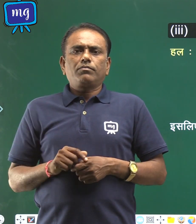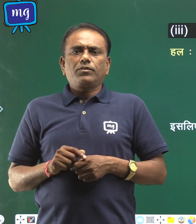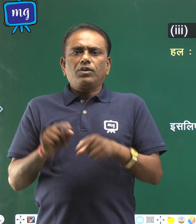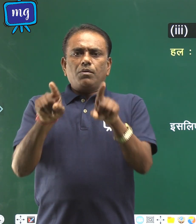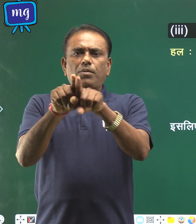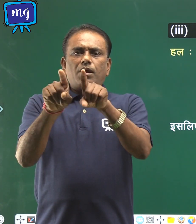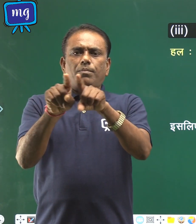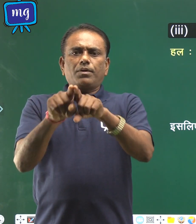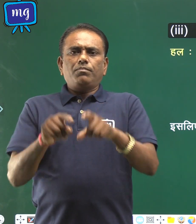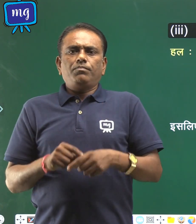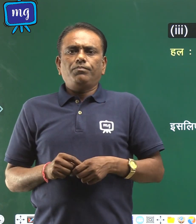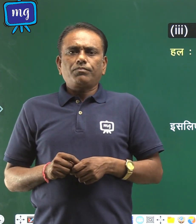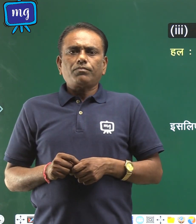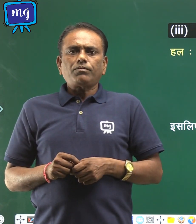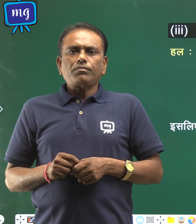बराबर